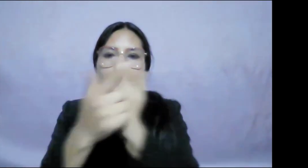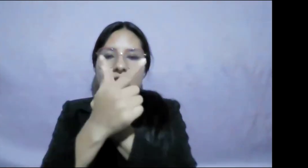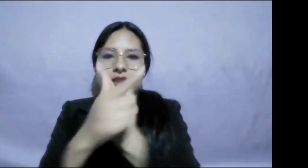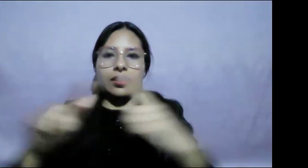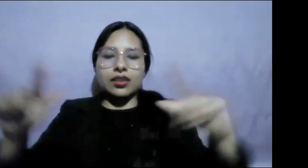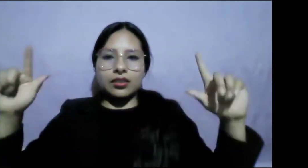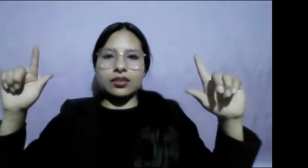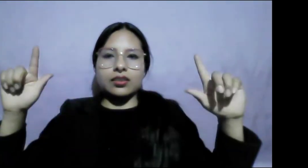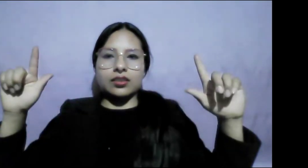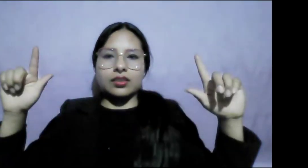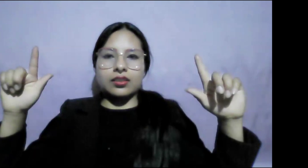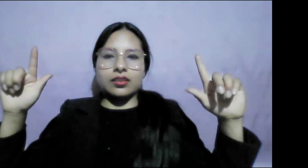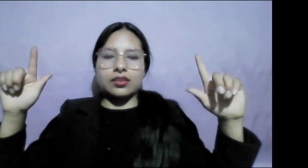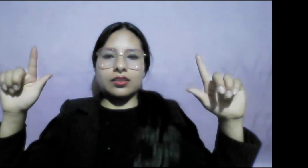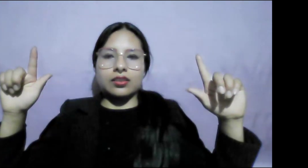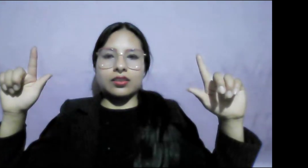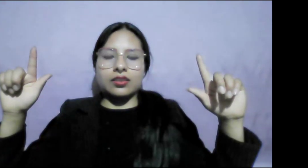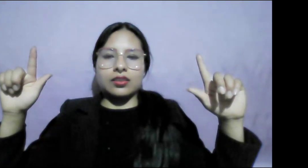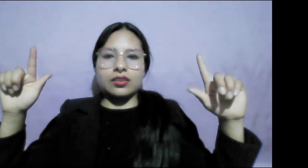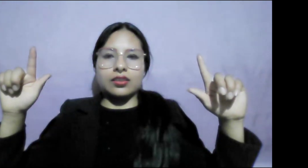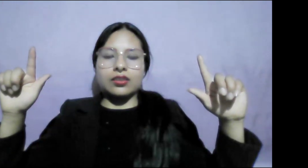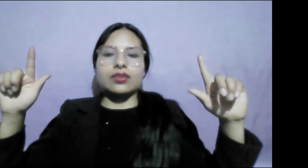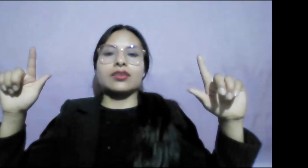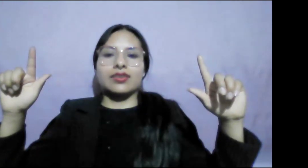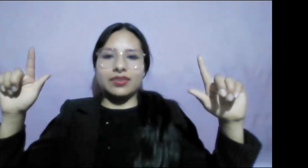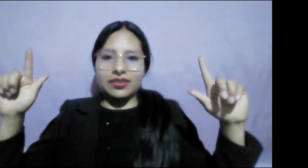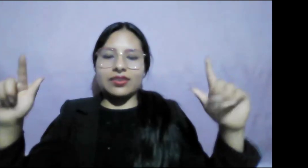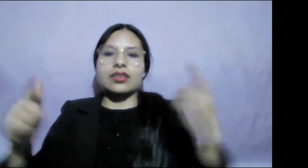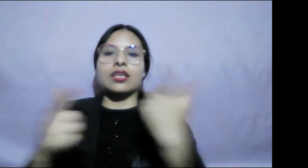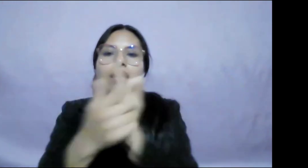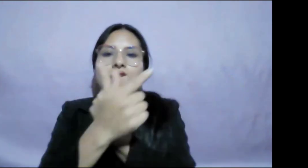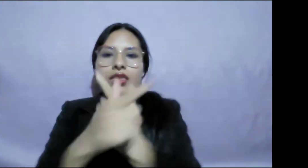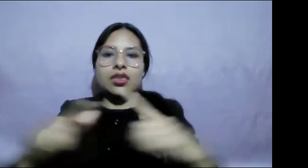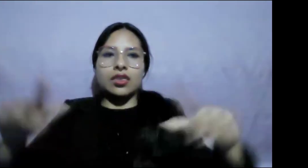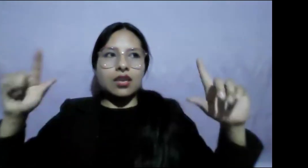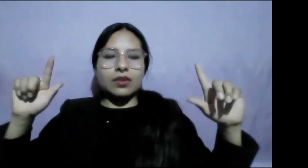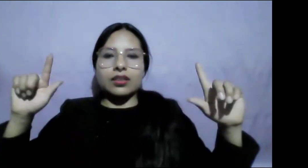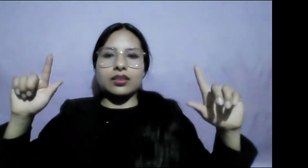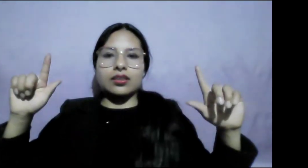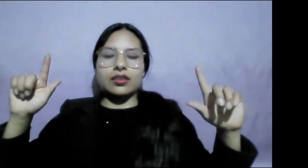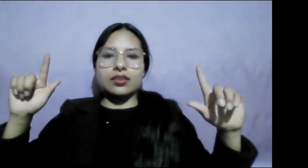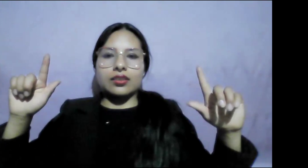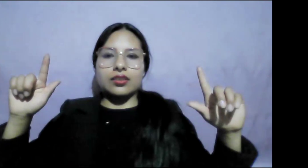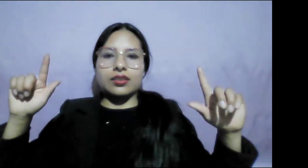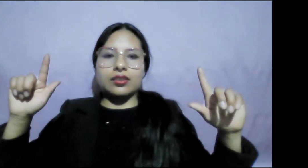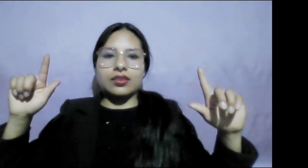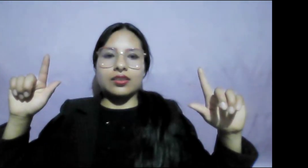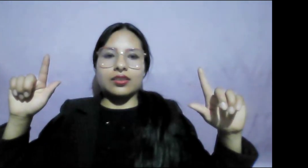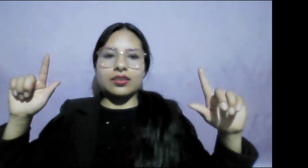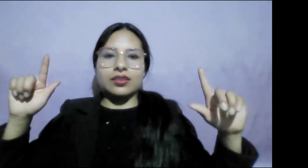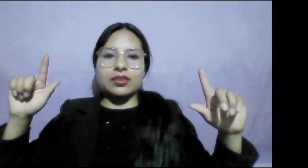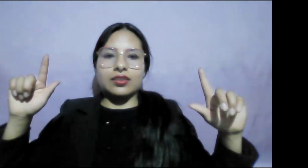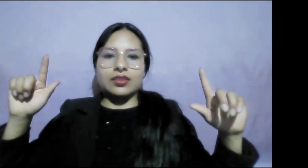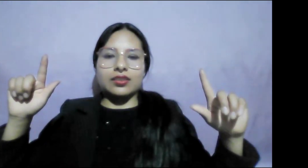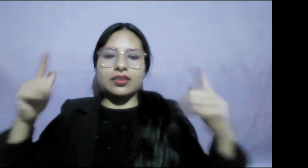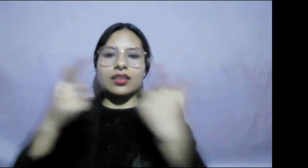los departamentos de Perú la libertad capital Trujillo ahora lo vamos a ver Roberto